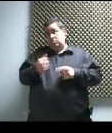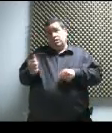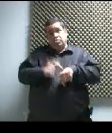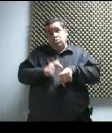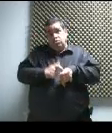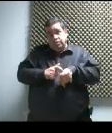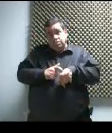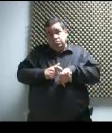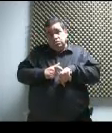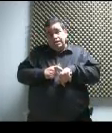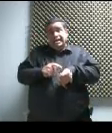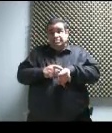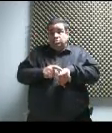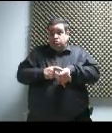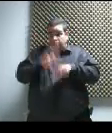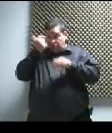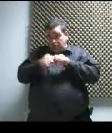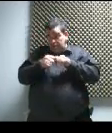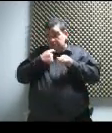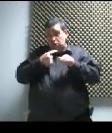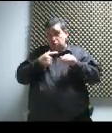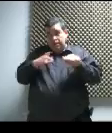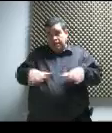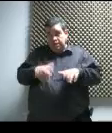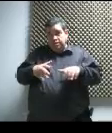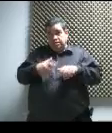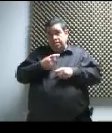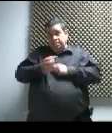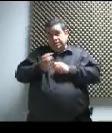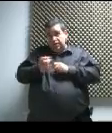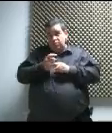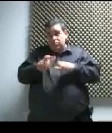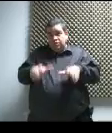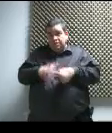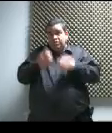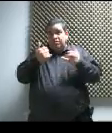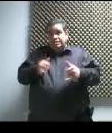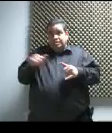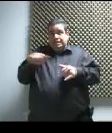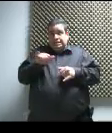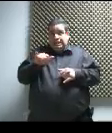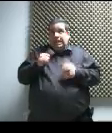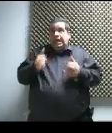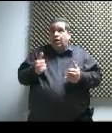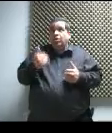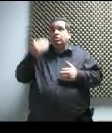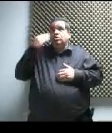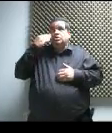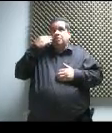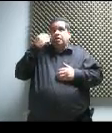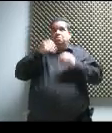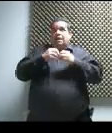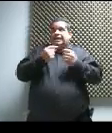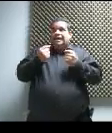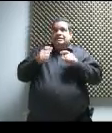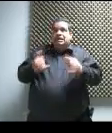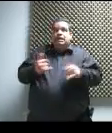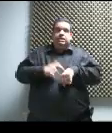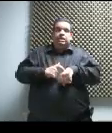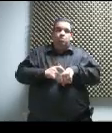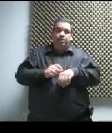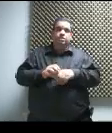cualquier momento. Y en ese momento usted se va a acordar, si yo no hubiese pegado a vacilar cuando hicieron el simulacro, ahora yo tendría un poquito de más seguridad de qué hacer en